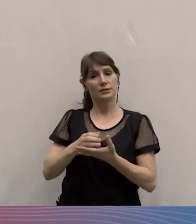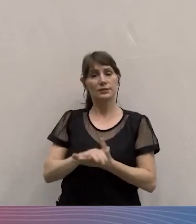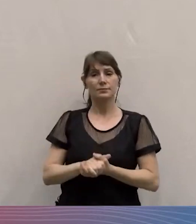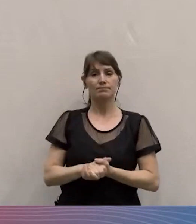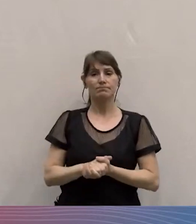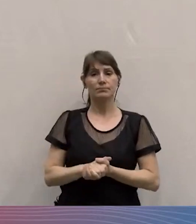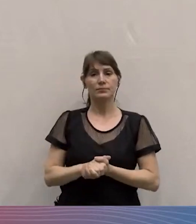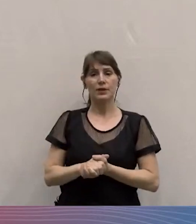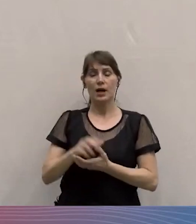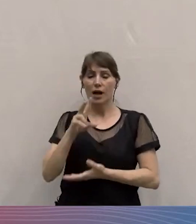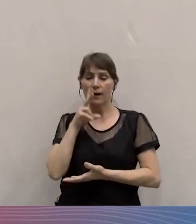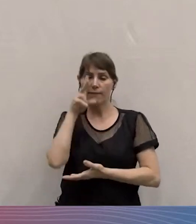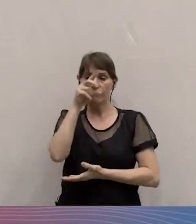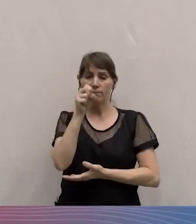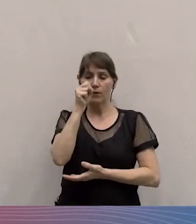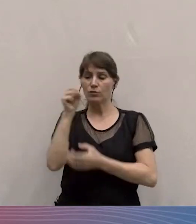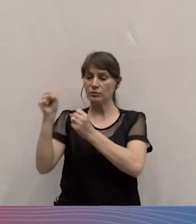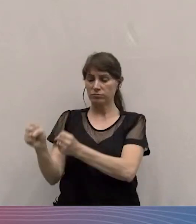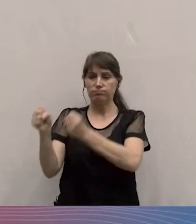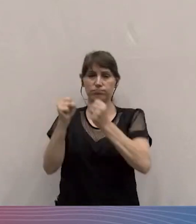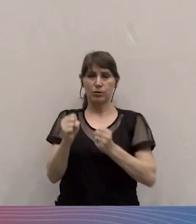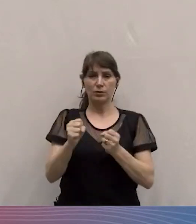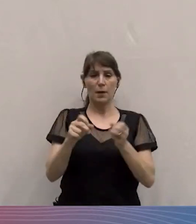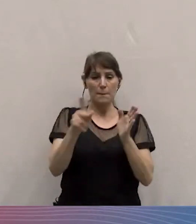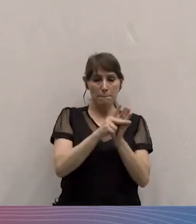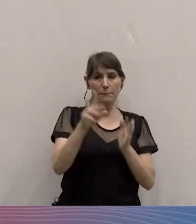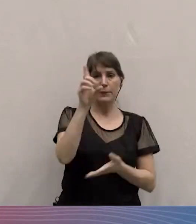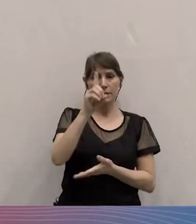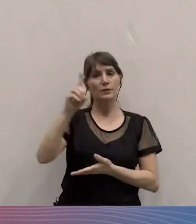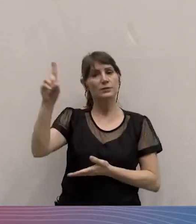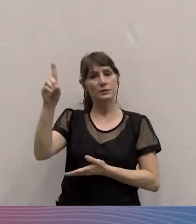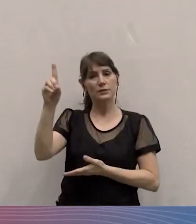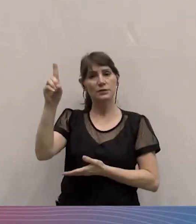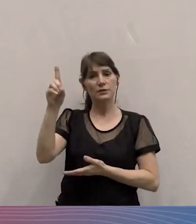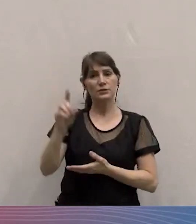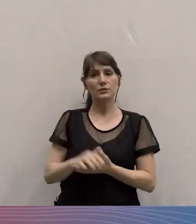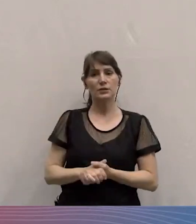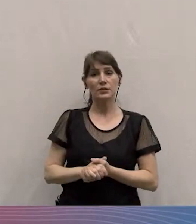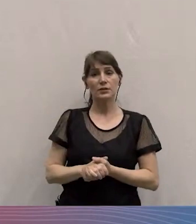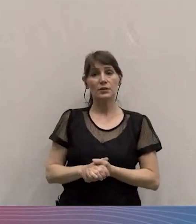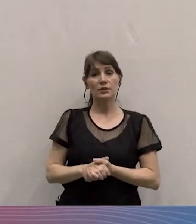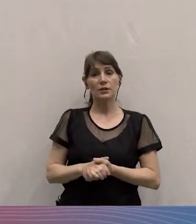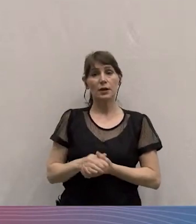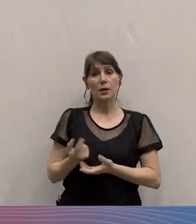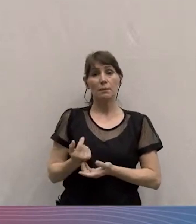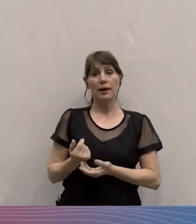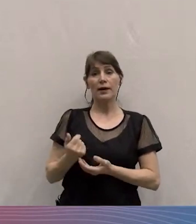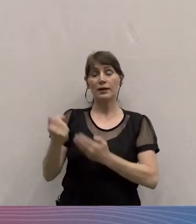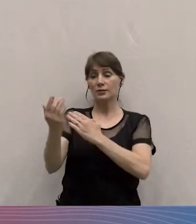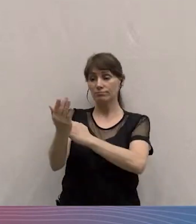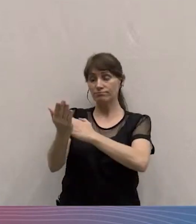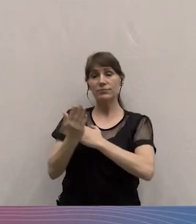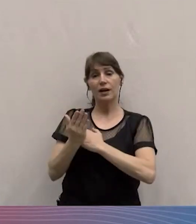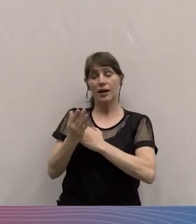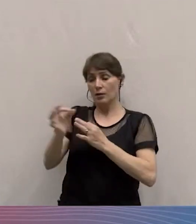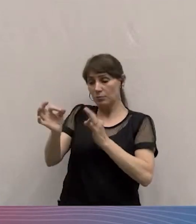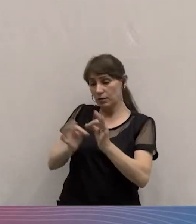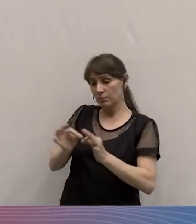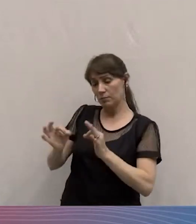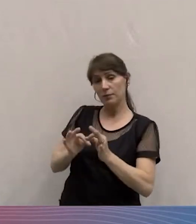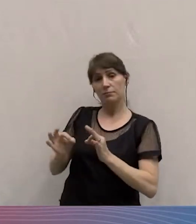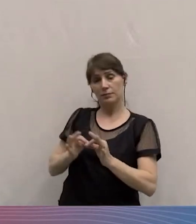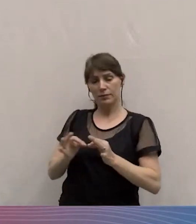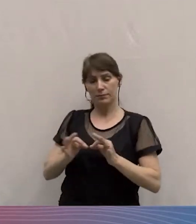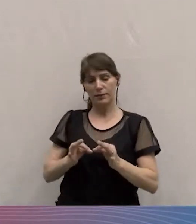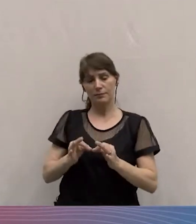da força do seu poder, para quê? Para então nos capacitar para essa tarefa.